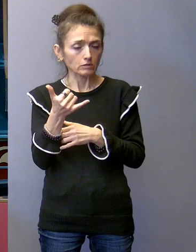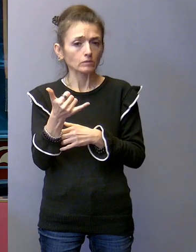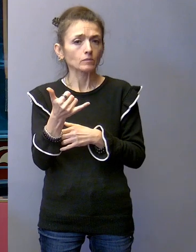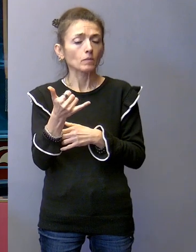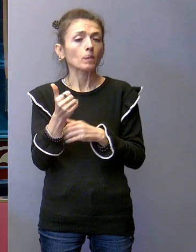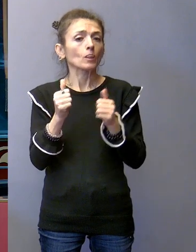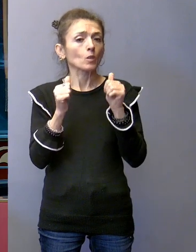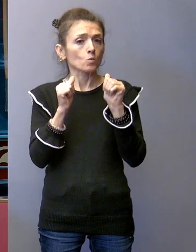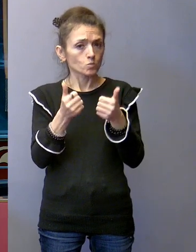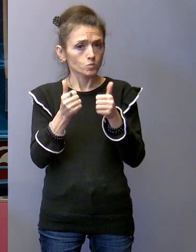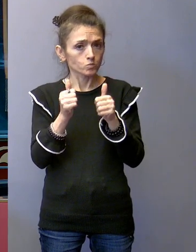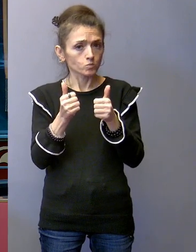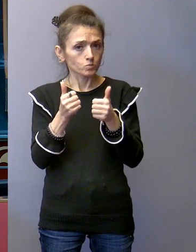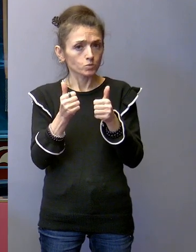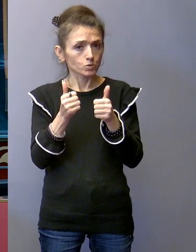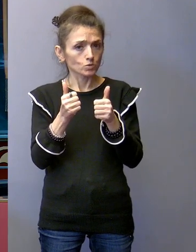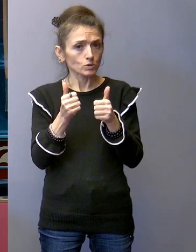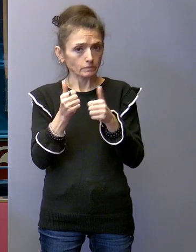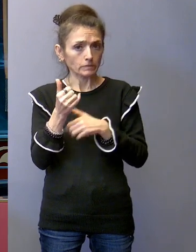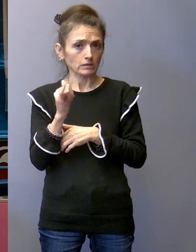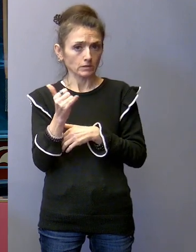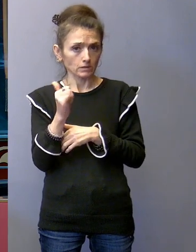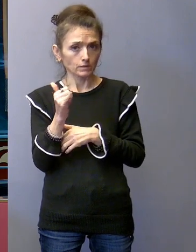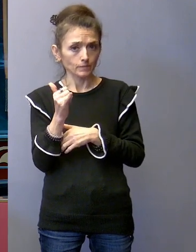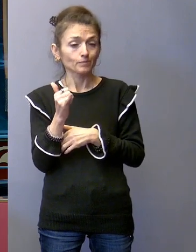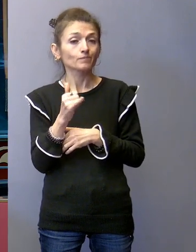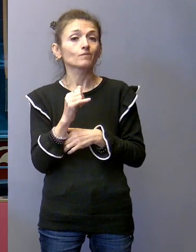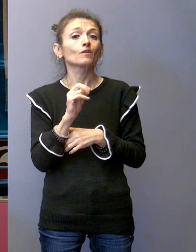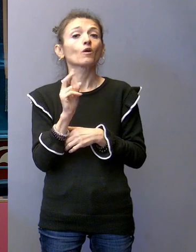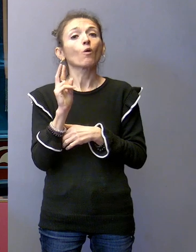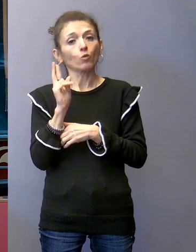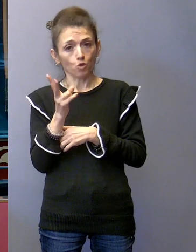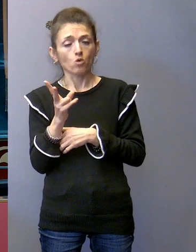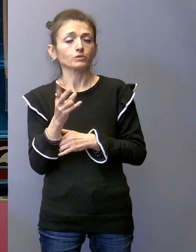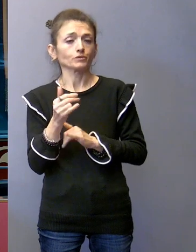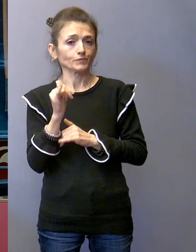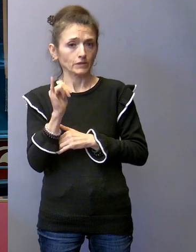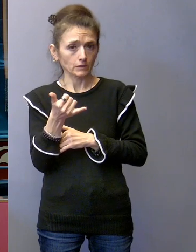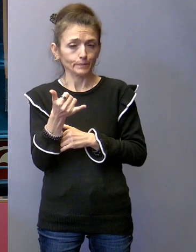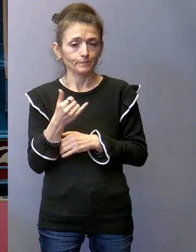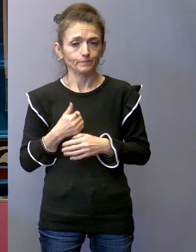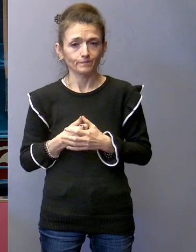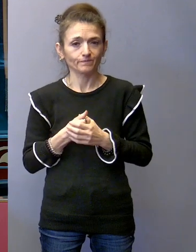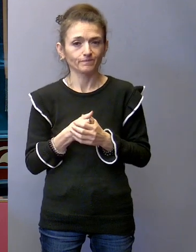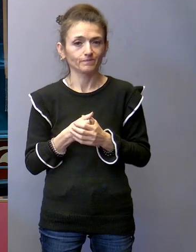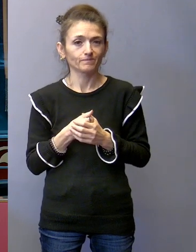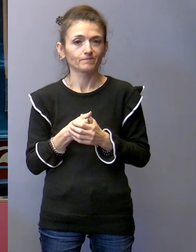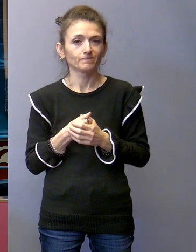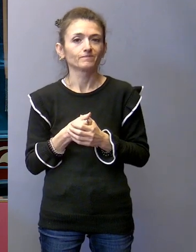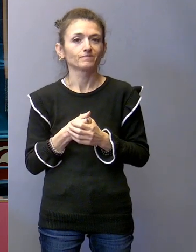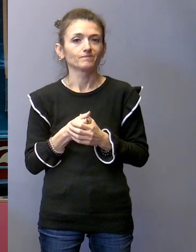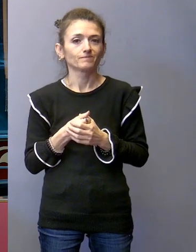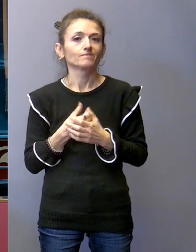10 Sì l'11 sì il 12 Sì Va bene